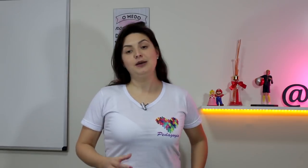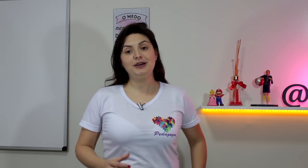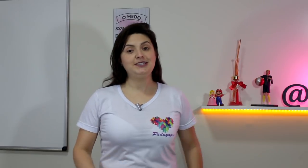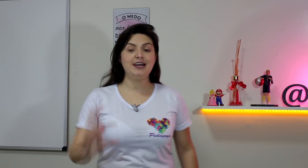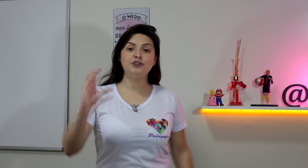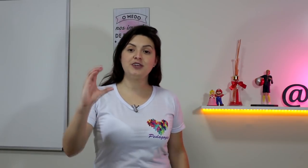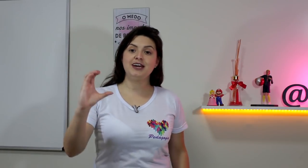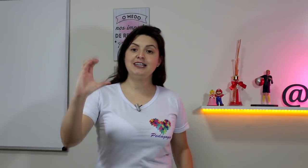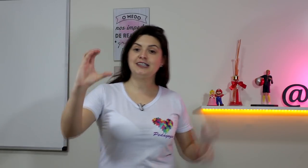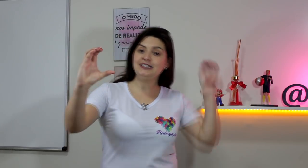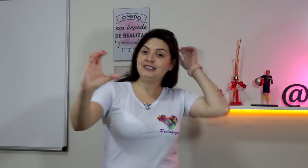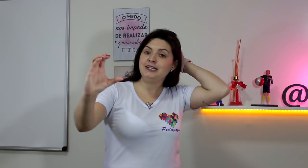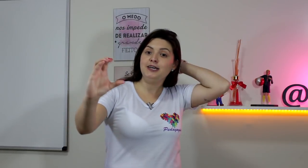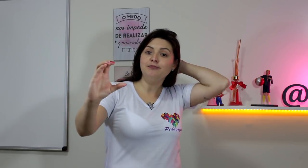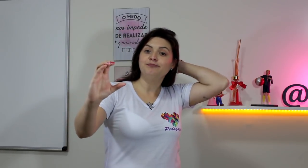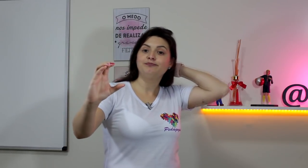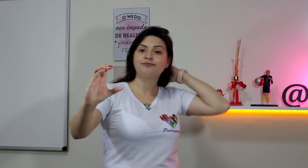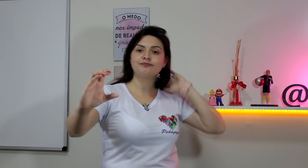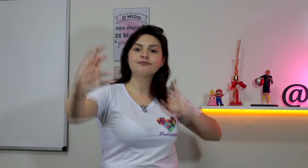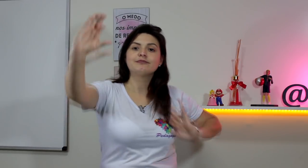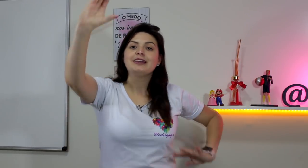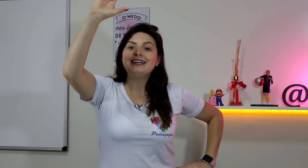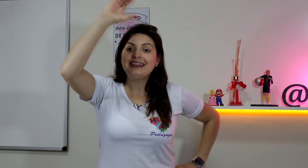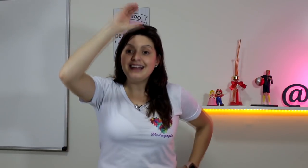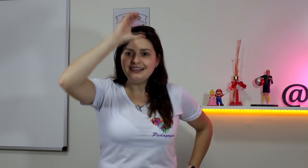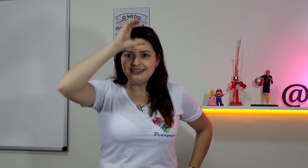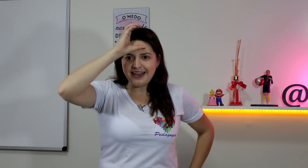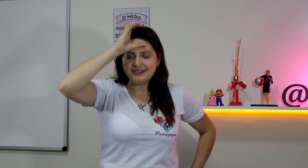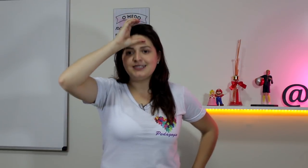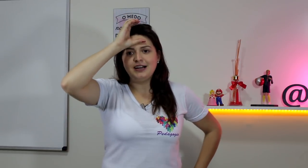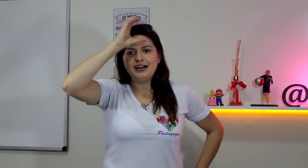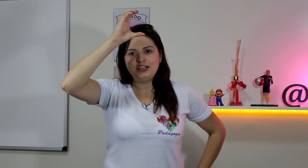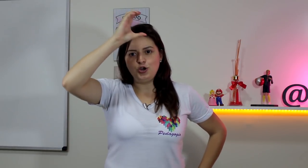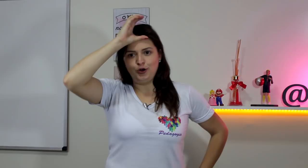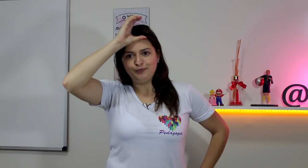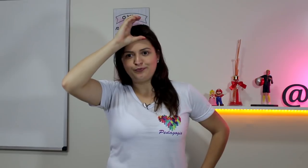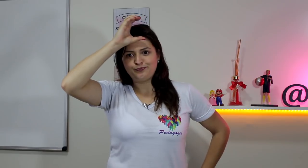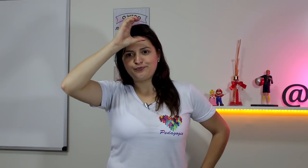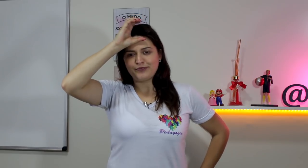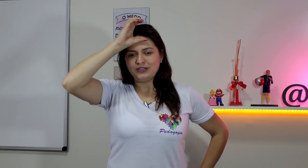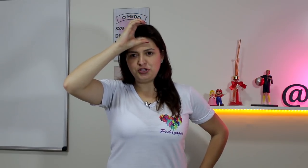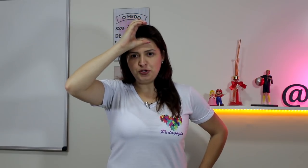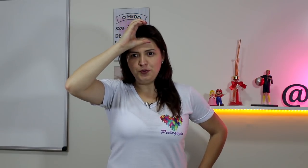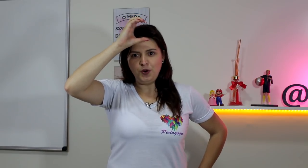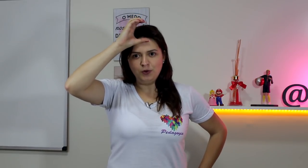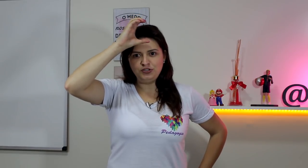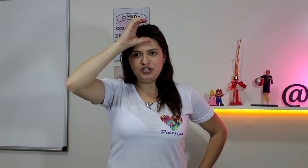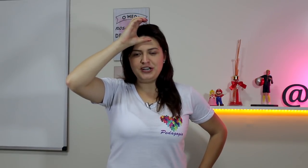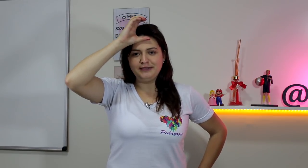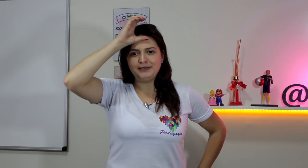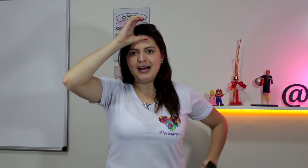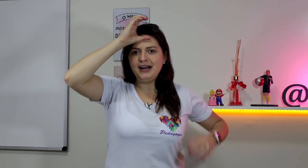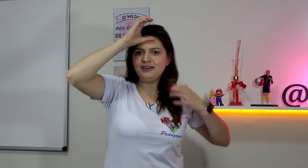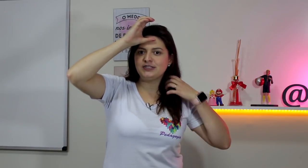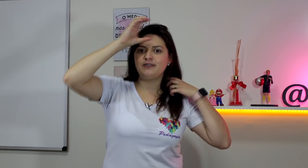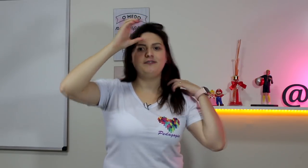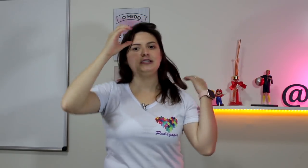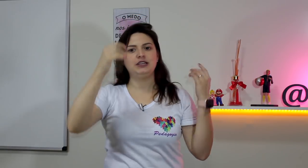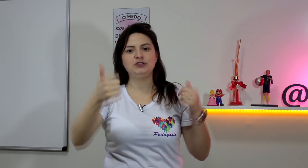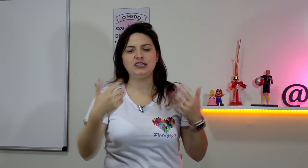mais é do que a letra C na testa, aqui ó, tio ou tia, tá? Aí você vai fazer o sinal